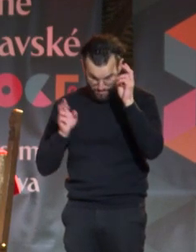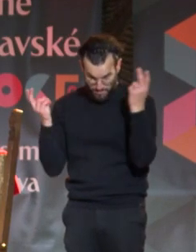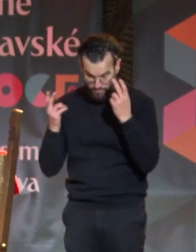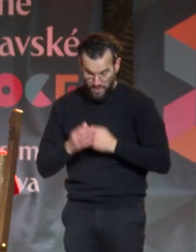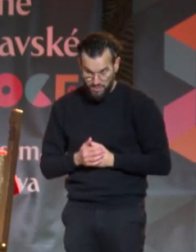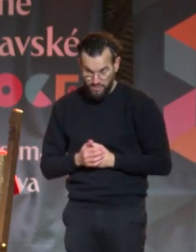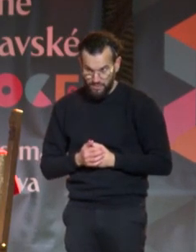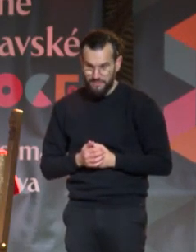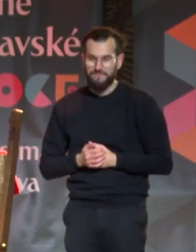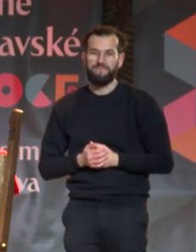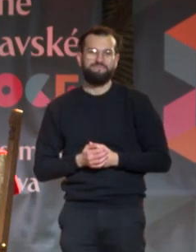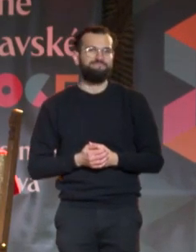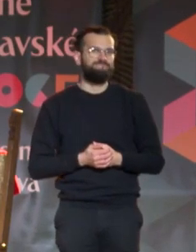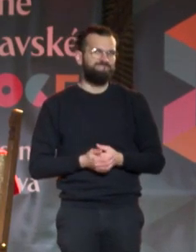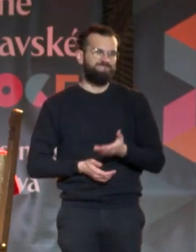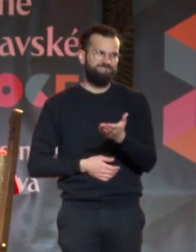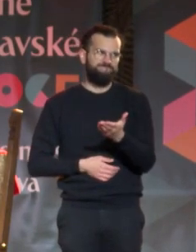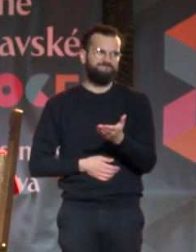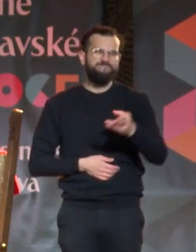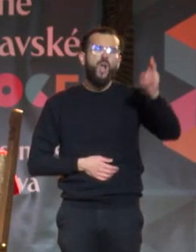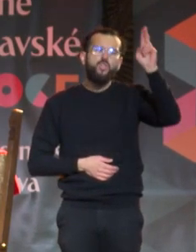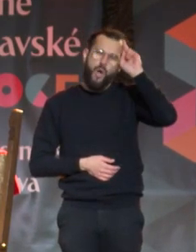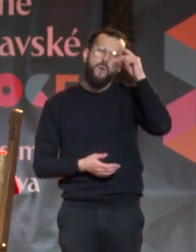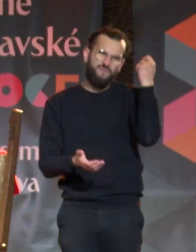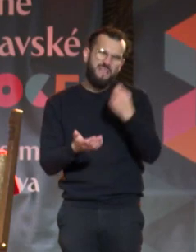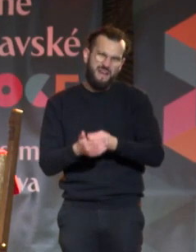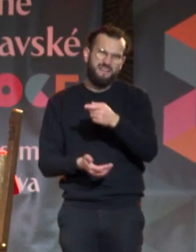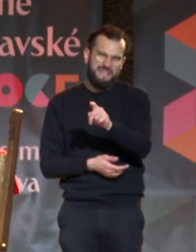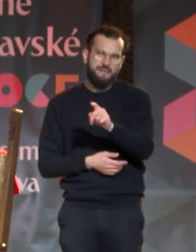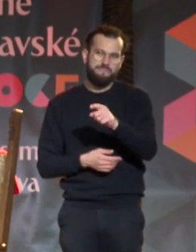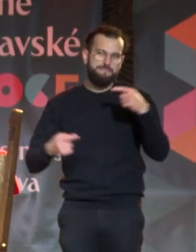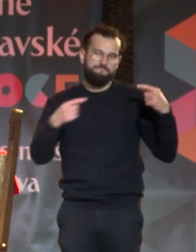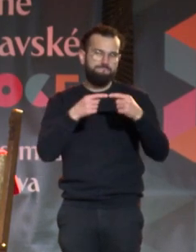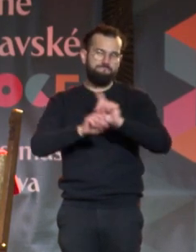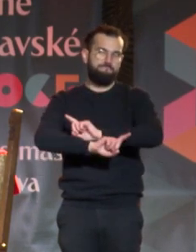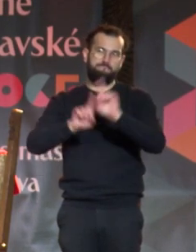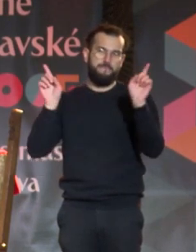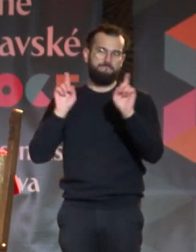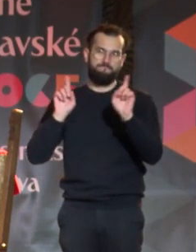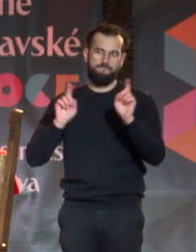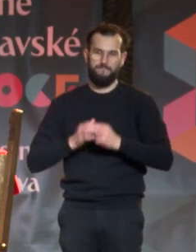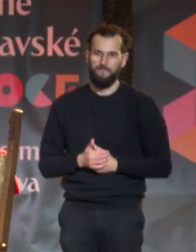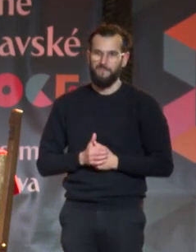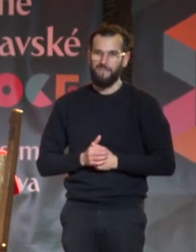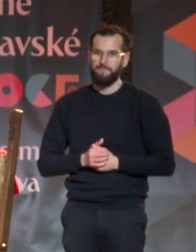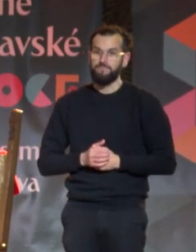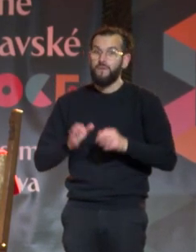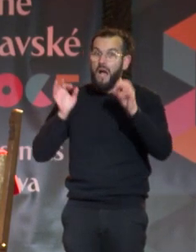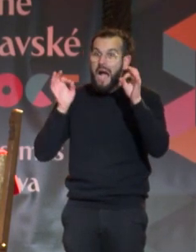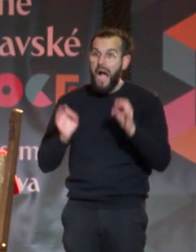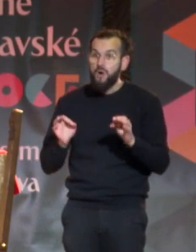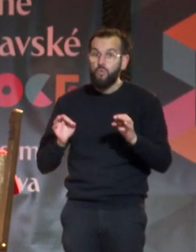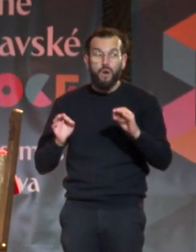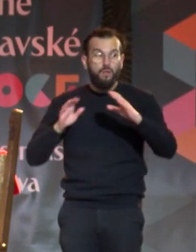je z neho zase ten starý protivný domovník, ktorému neradno krížiť cestu. V tom sa dom